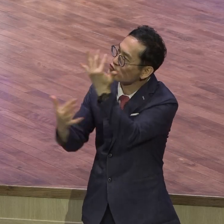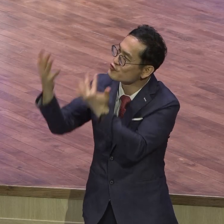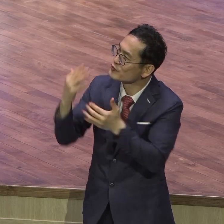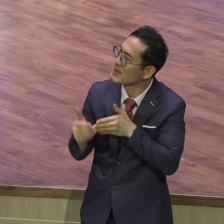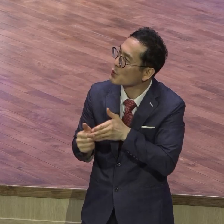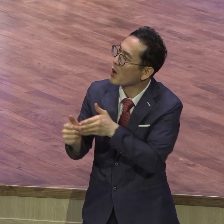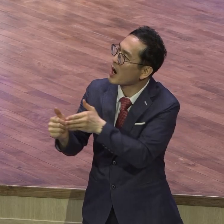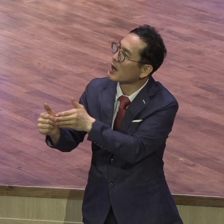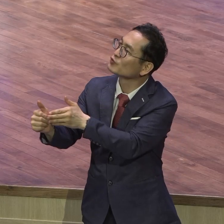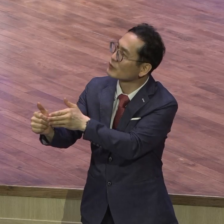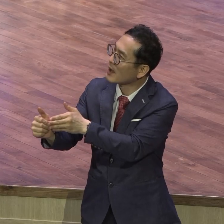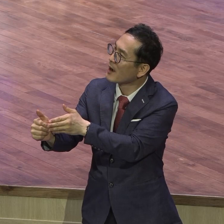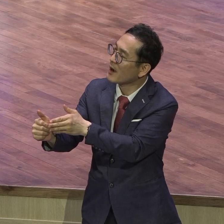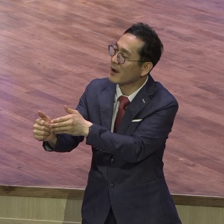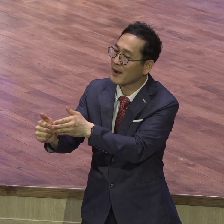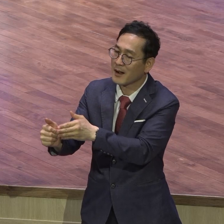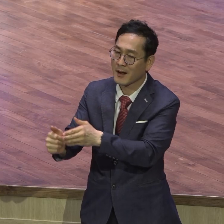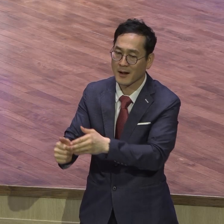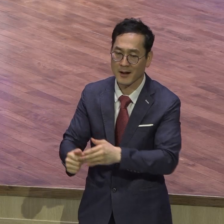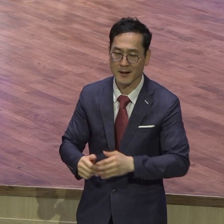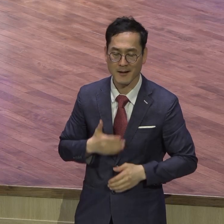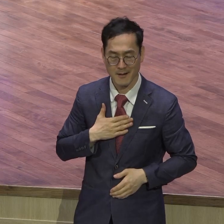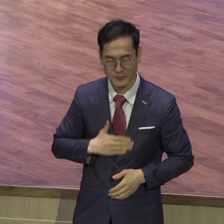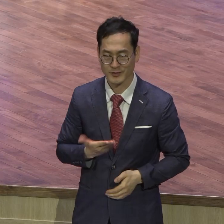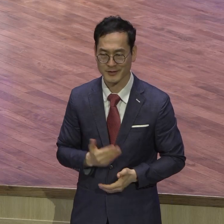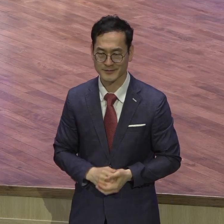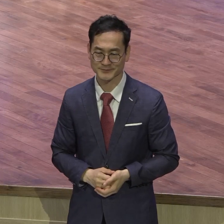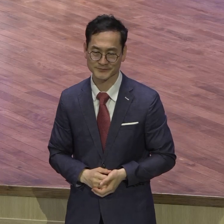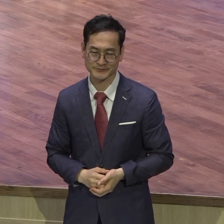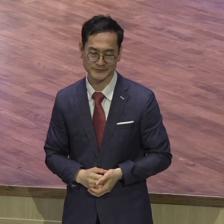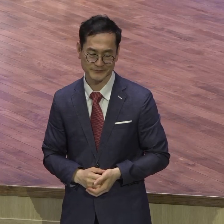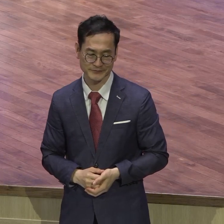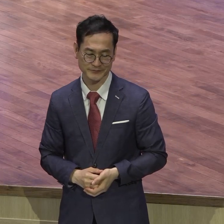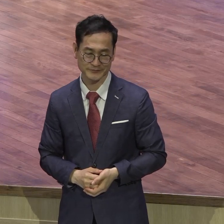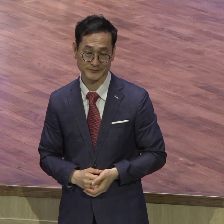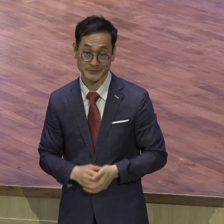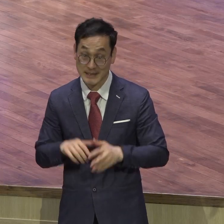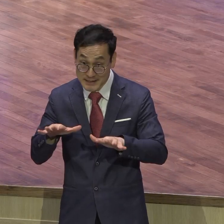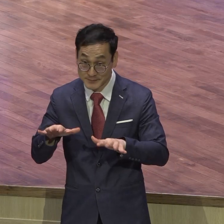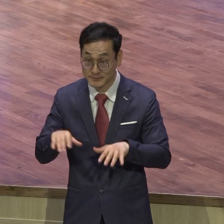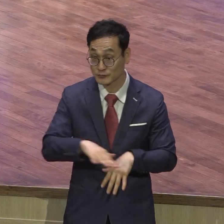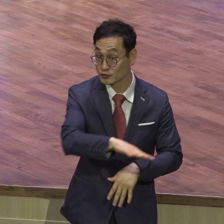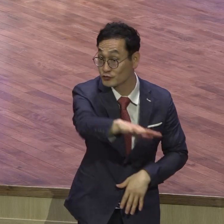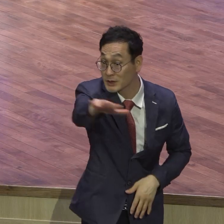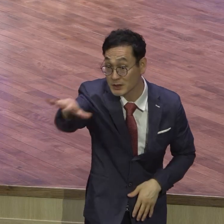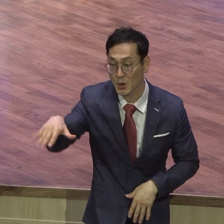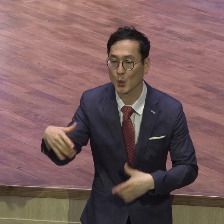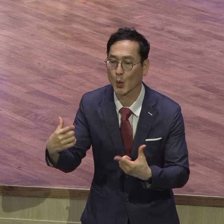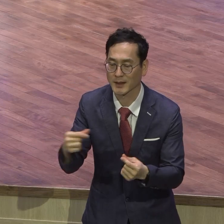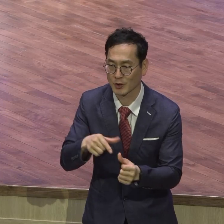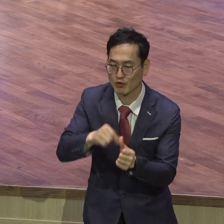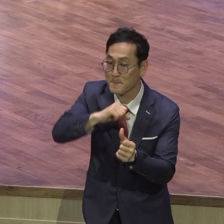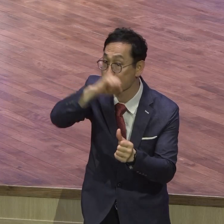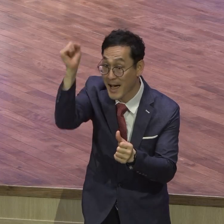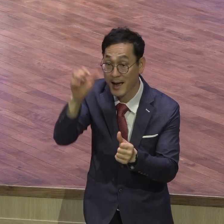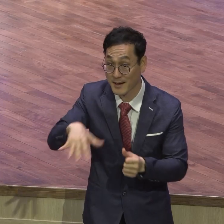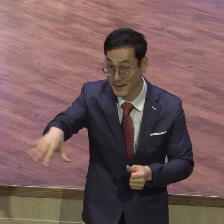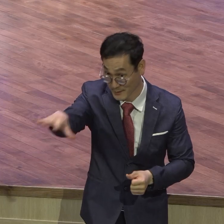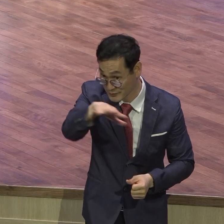인도하시거나 자 지금 우리도 구원받은 우리도